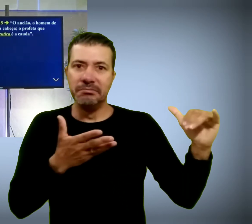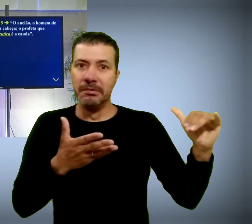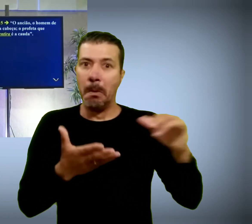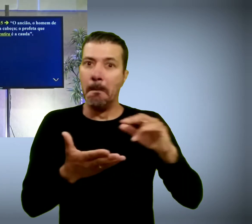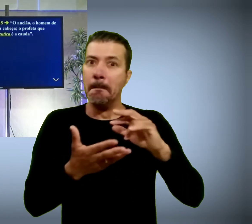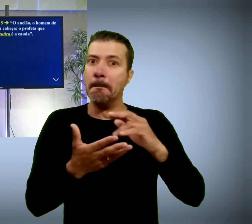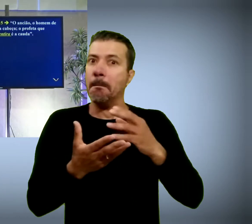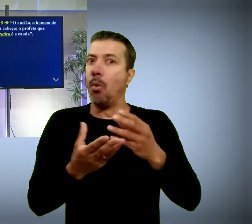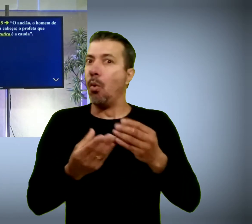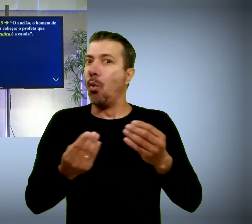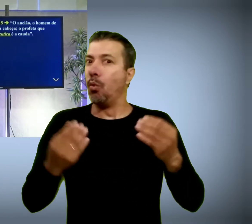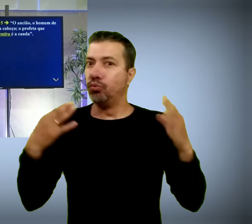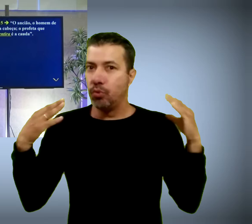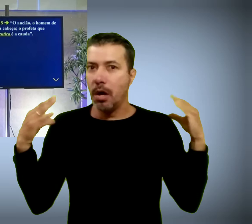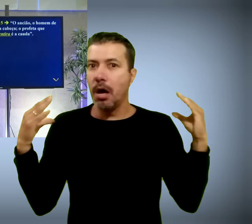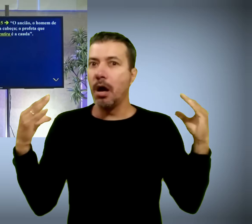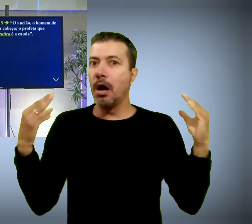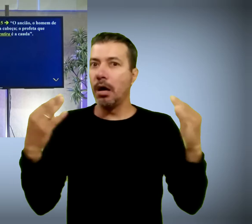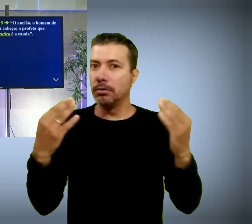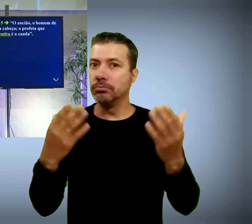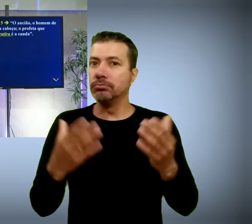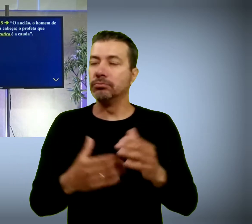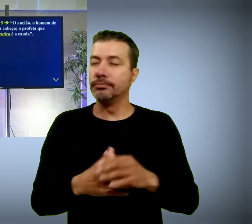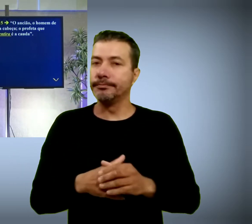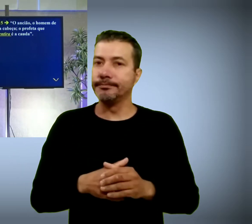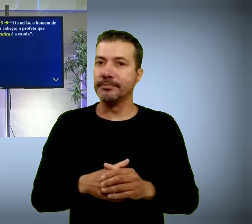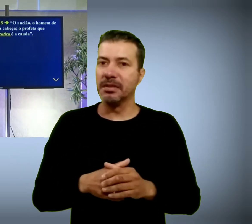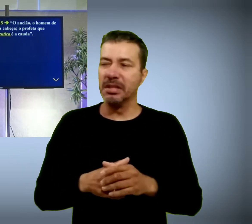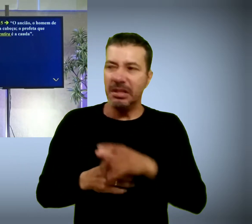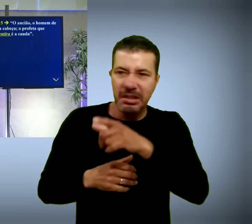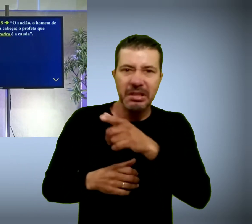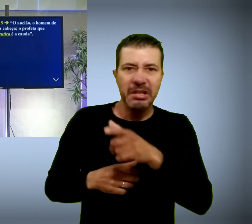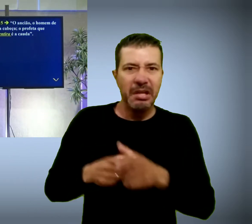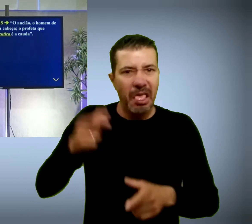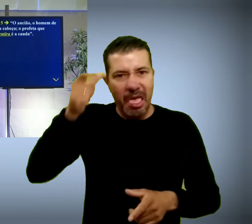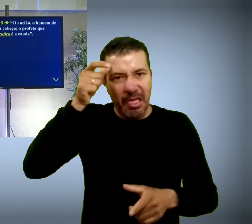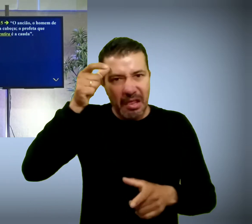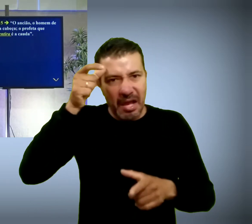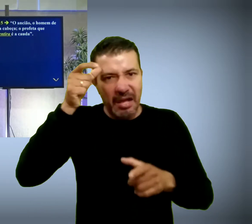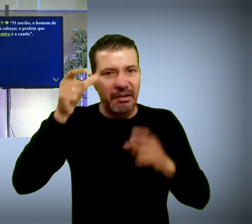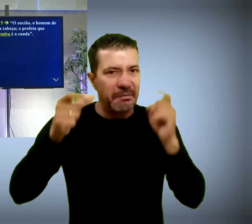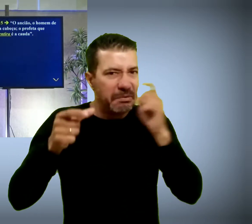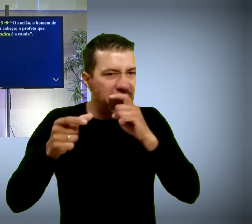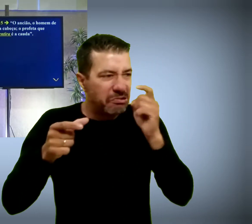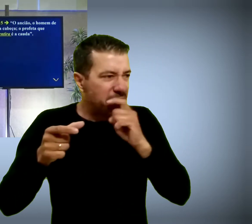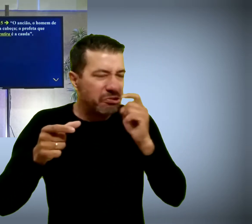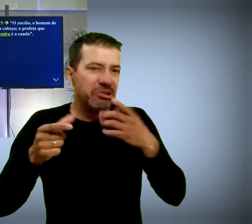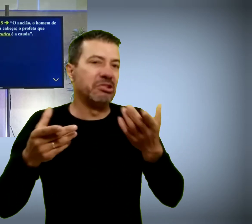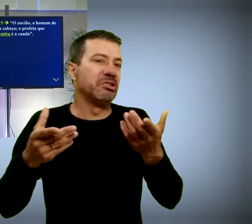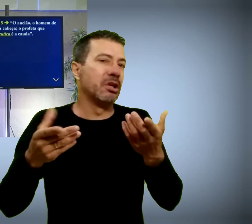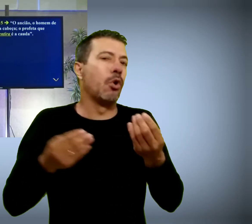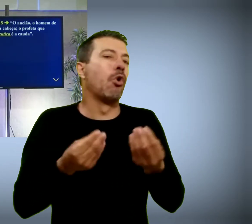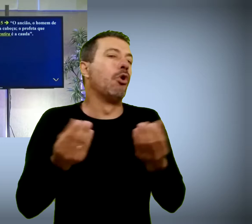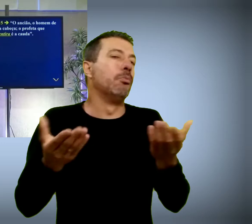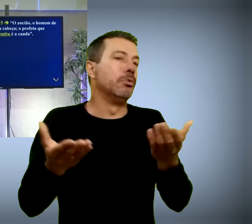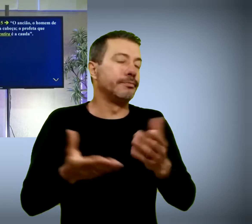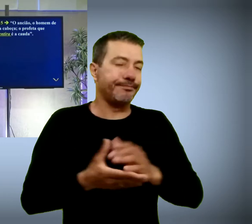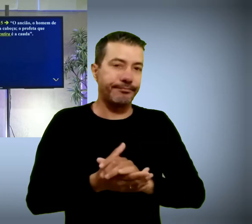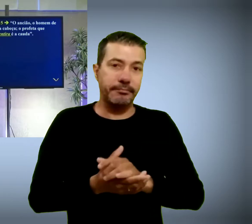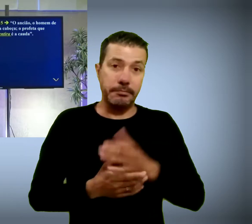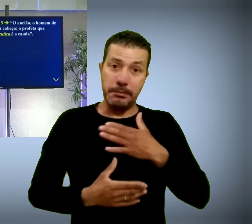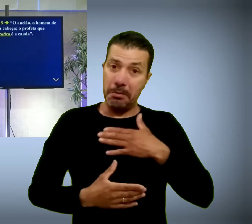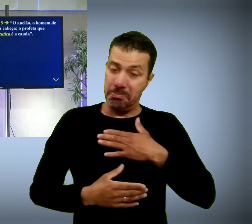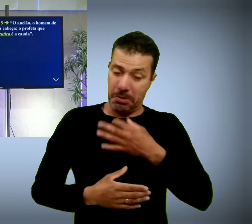muito anjo, hein? Não é? E ele, falando mentiras, conseguiu enganar. De que maneira? Muito simples,